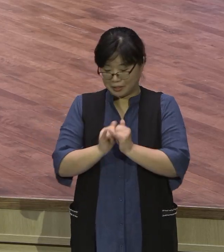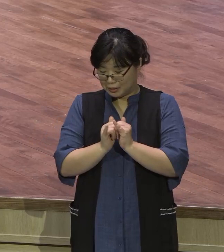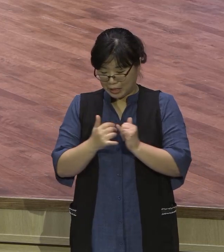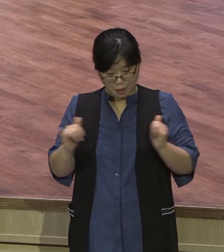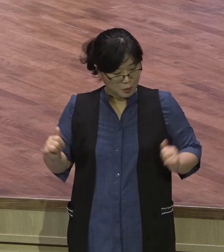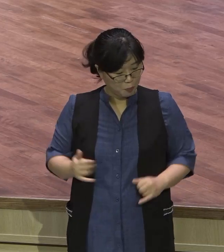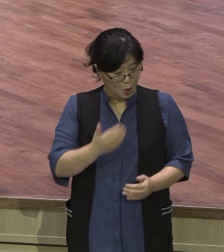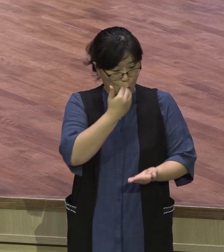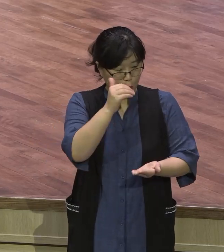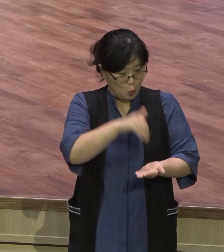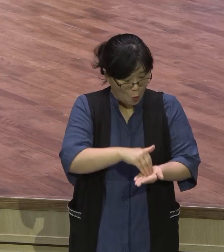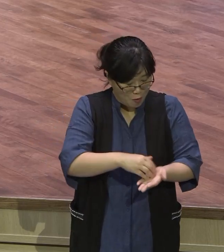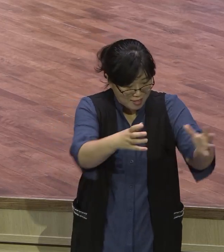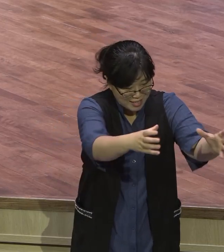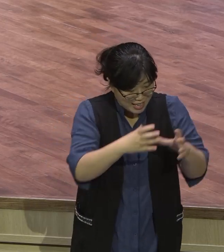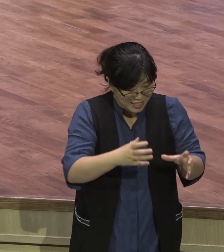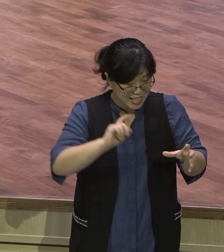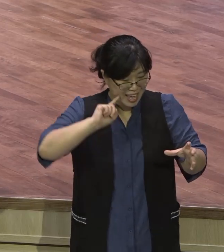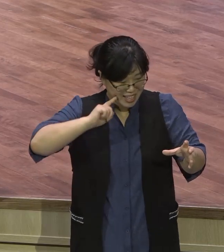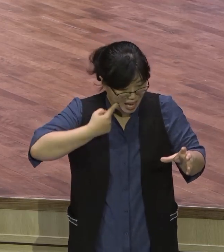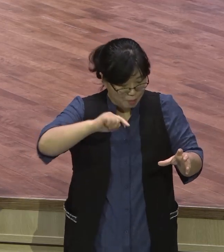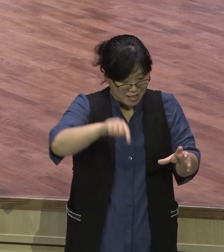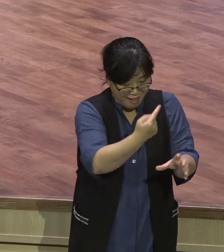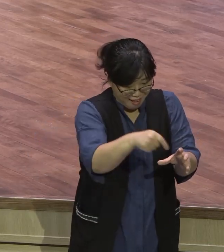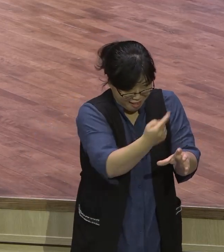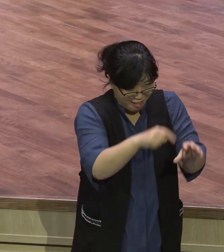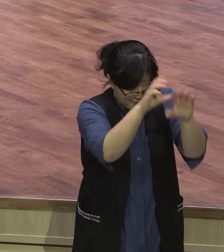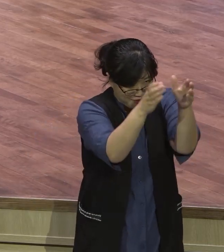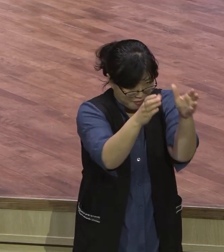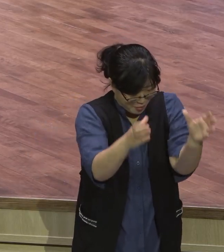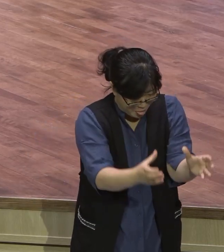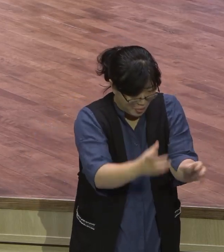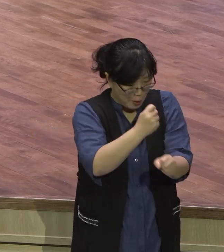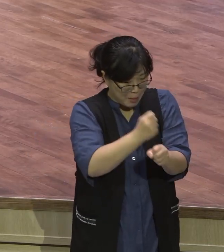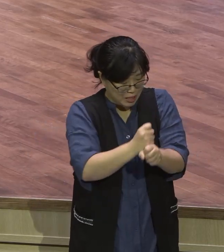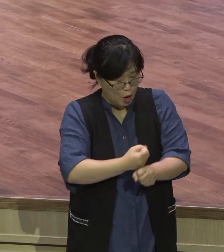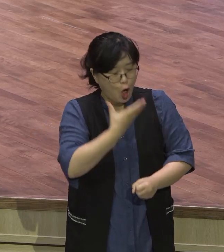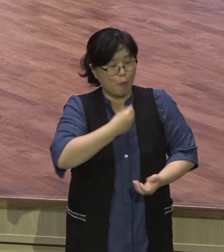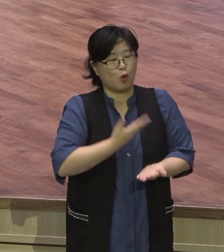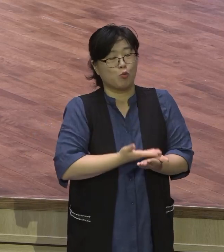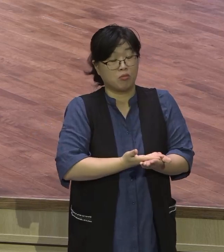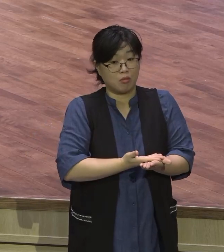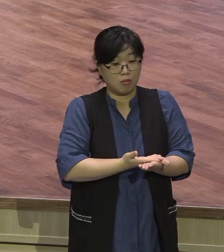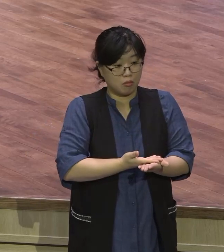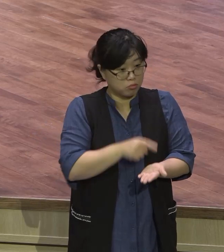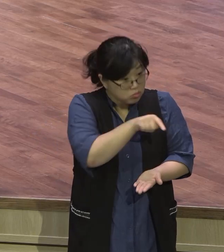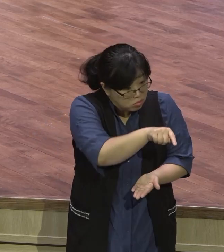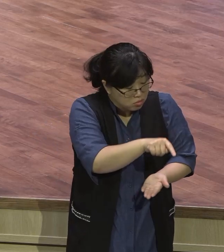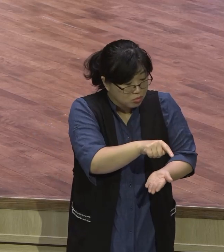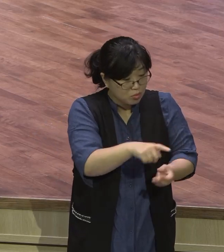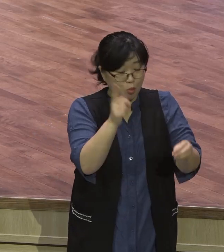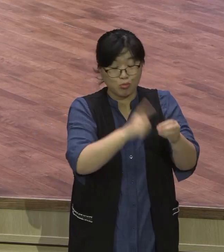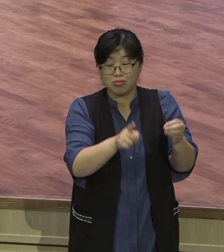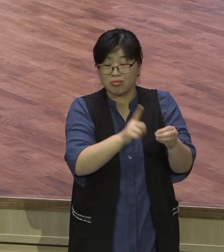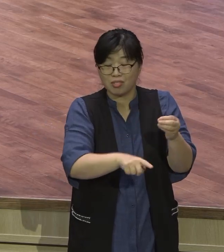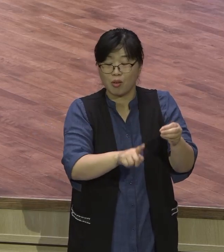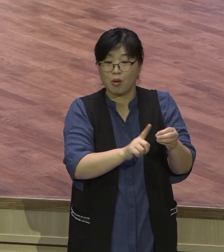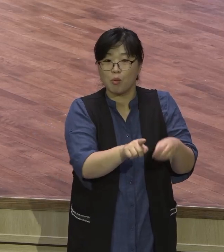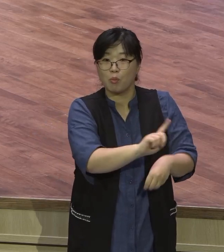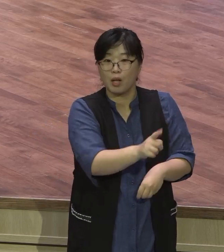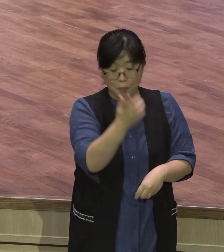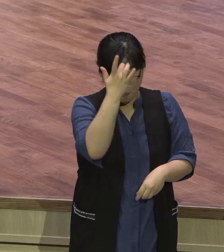복을 달라고 누구에게요? 부처에게. 부처를 누가 만들었어요? 사람이 만들었어요. 바로